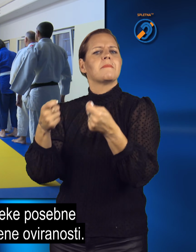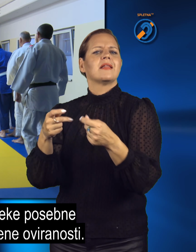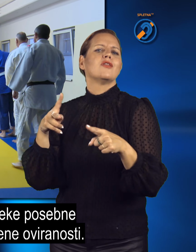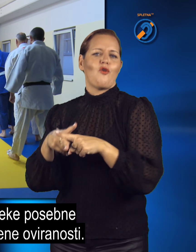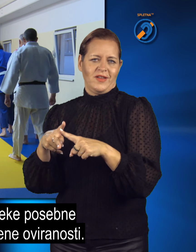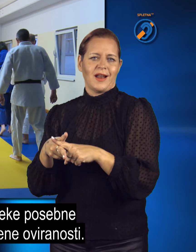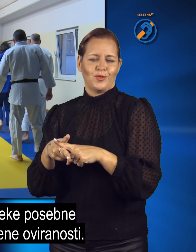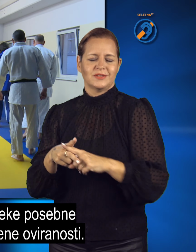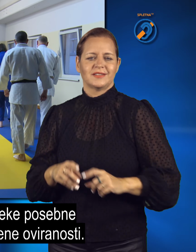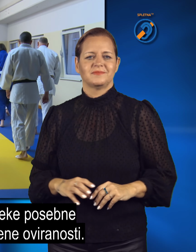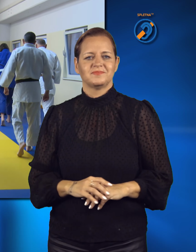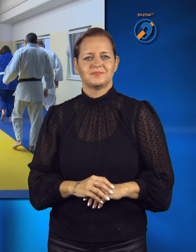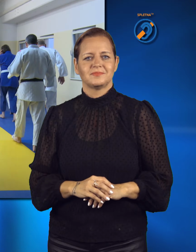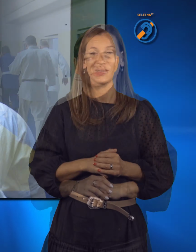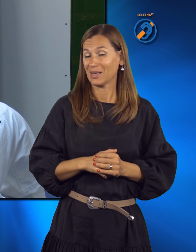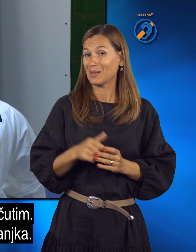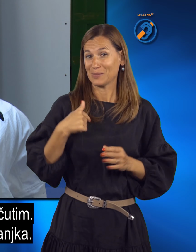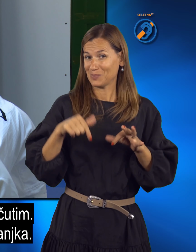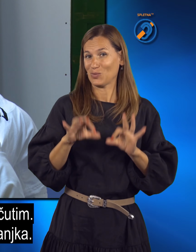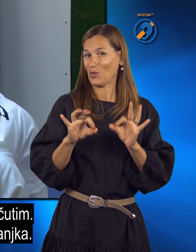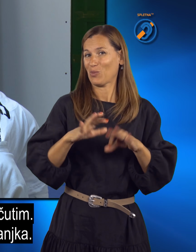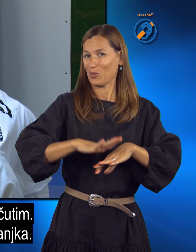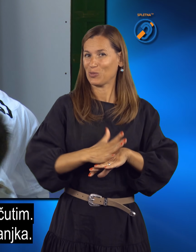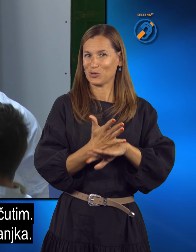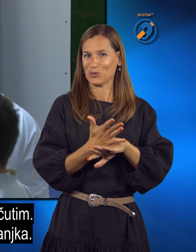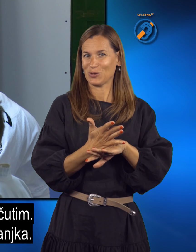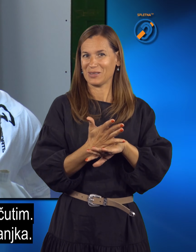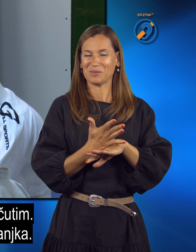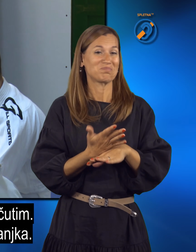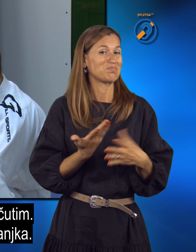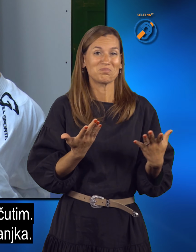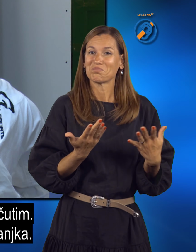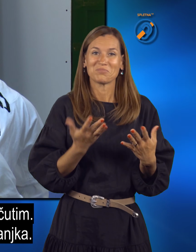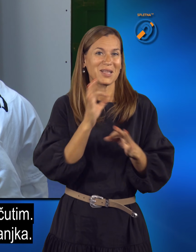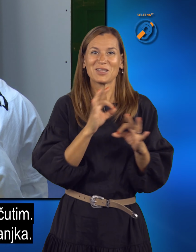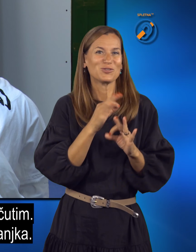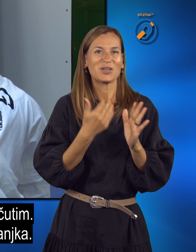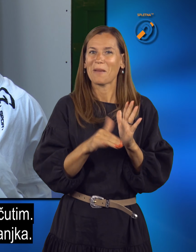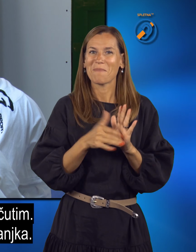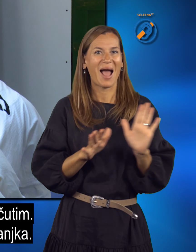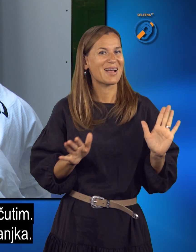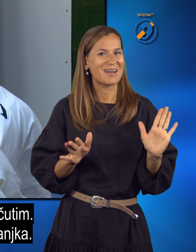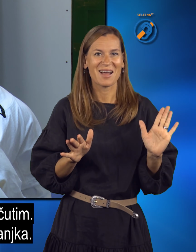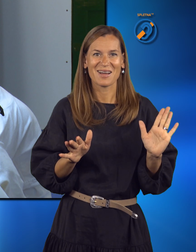organizacije, namenjene oviranosti. Dobro se počutim, nič mi ne manjka,